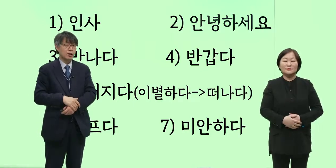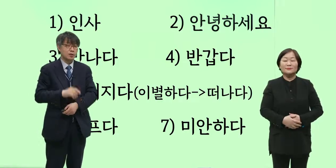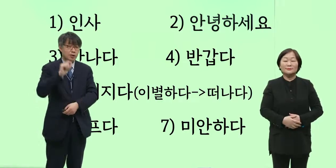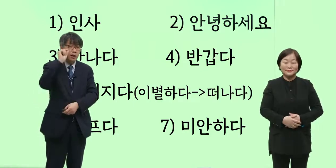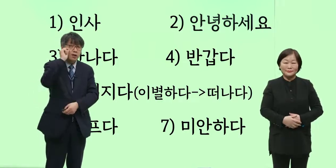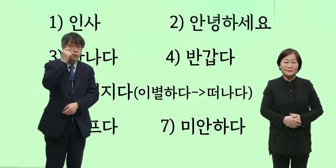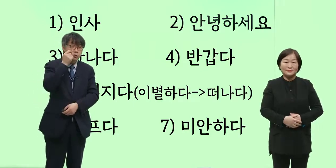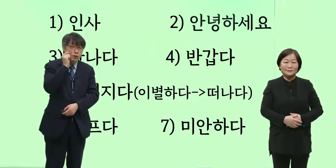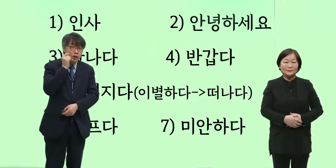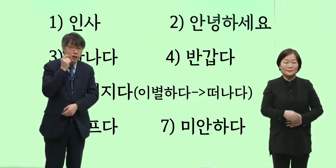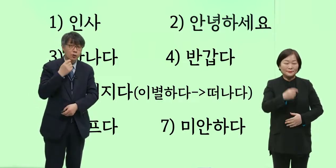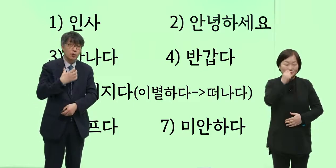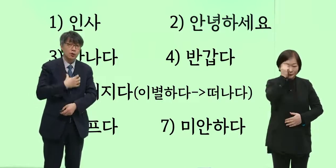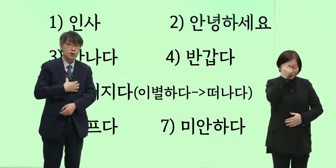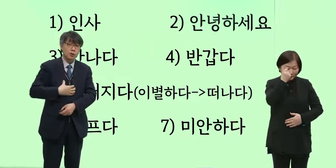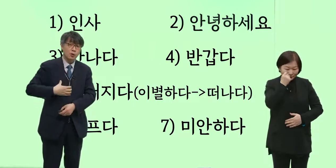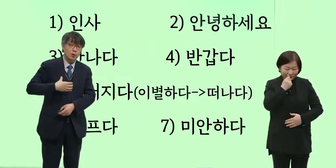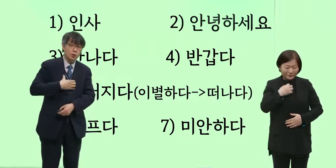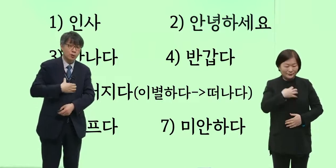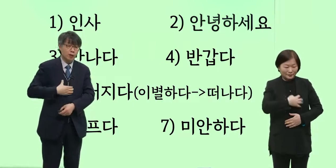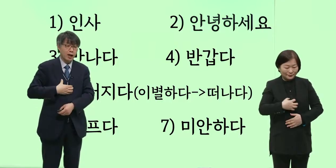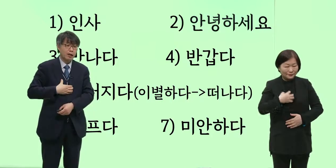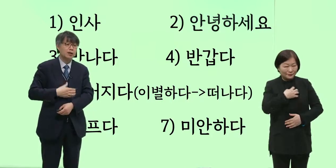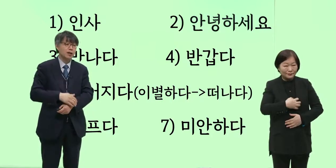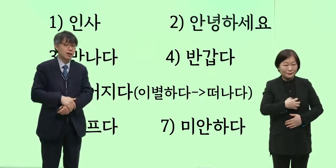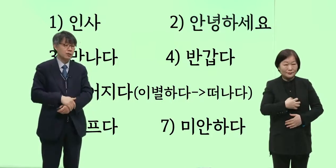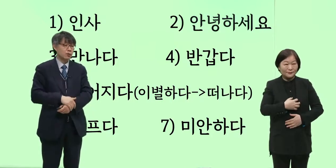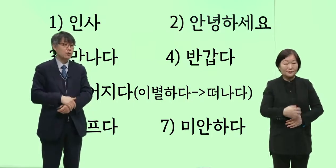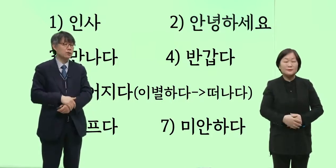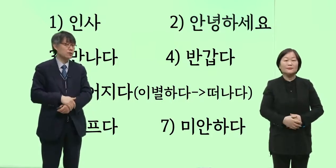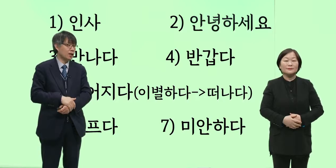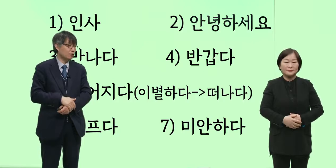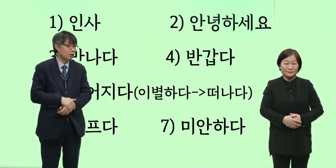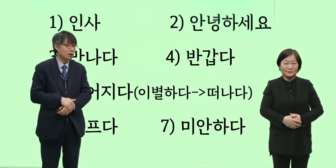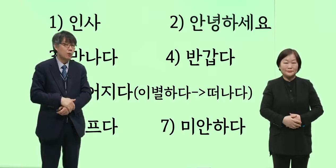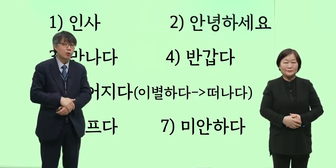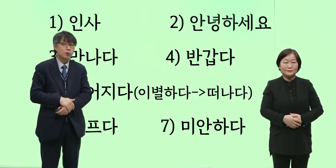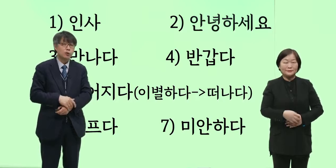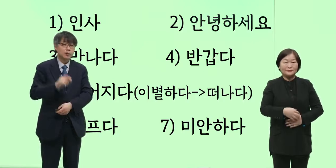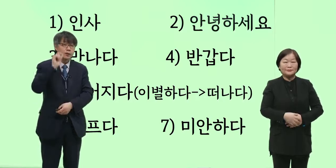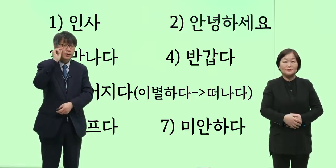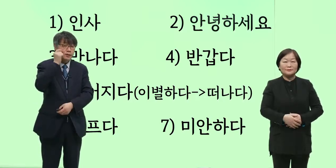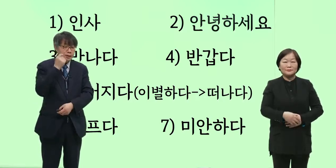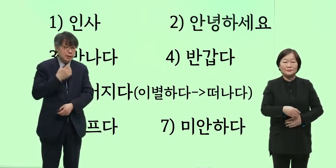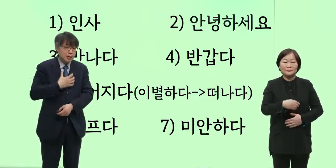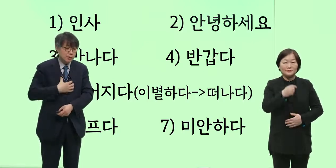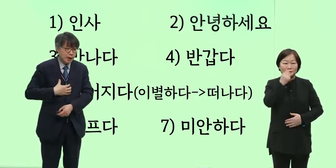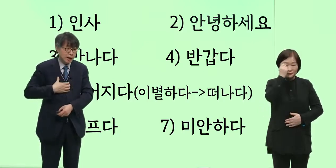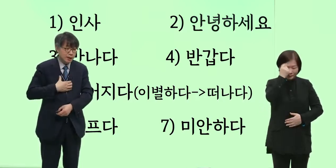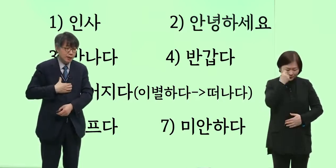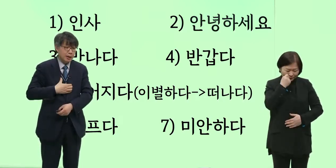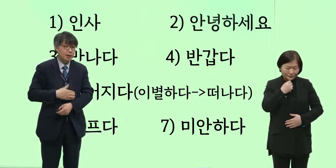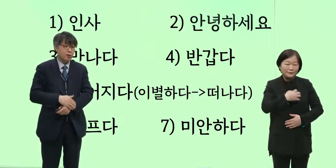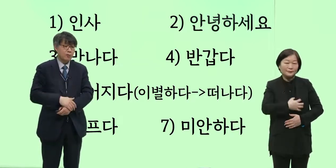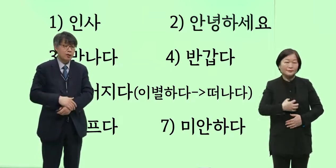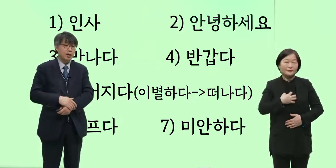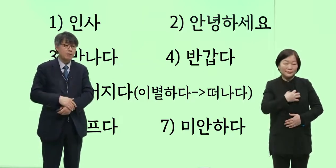되겠습니다. 눈물이 흐르고 괴롭다 이렇게 하셔도 슬프다고요. 보통은 슬프다 이렇게 많이 사용합니다.